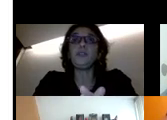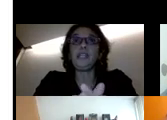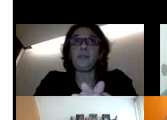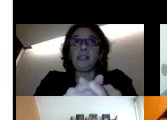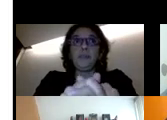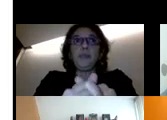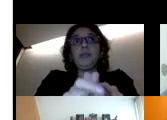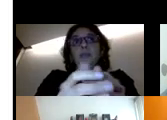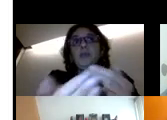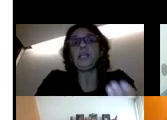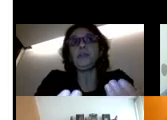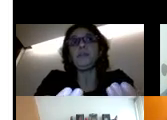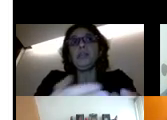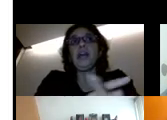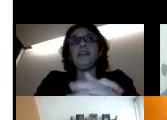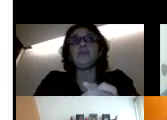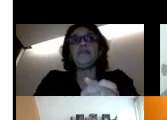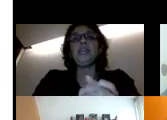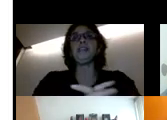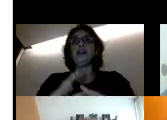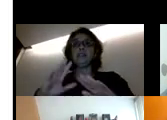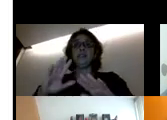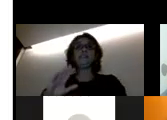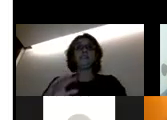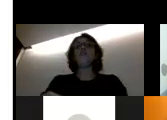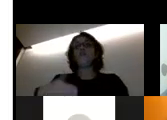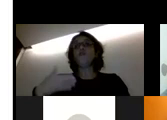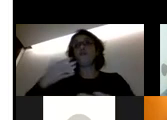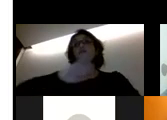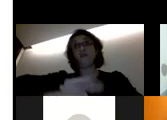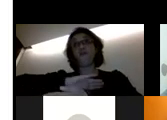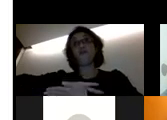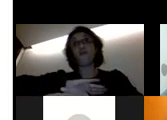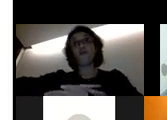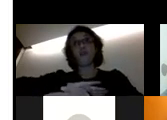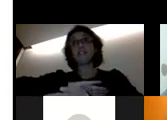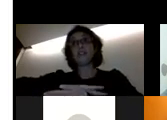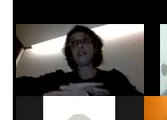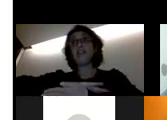ejecutaba simultáneamente. Por ejemplo, en el primero, haber una fiesta, que es